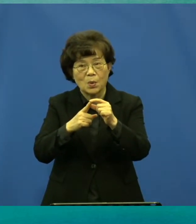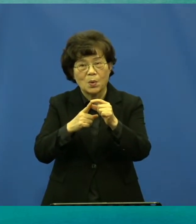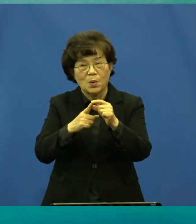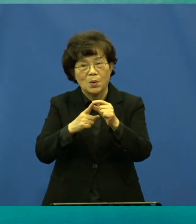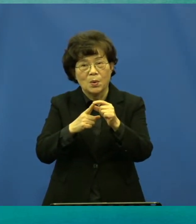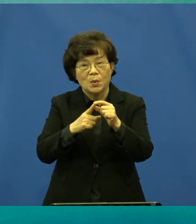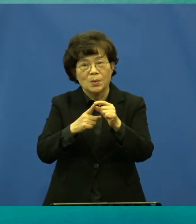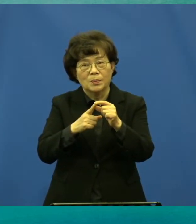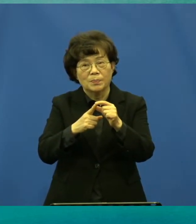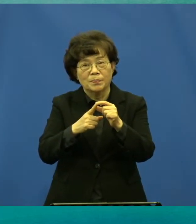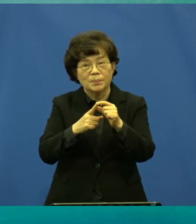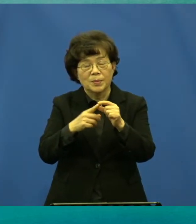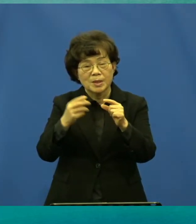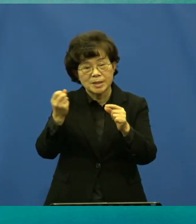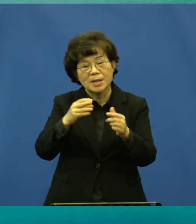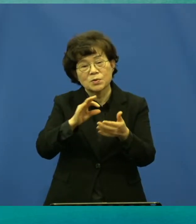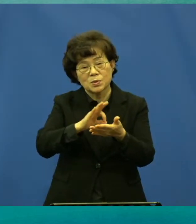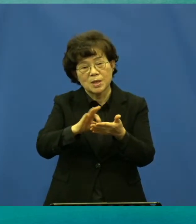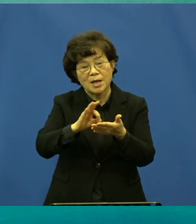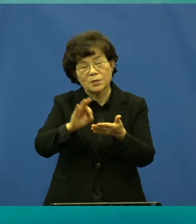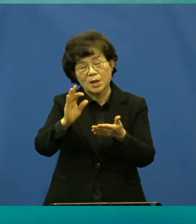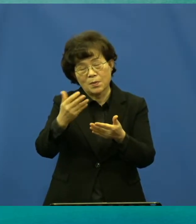띄는 자주 나오는 단어예요.